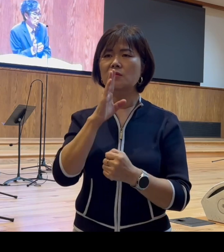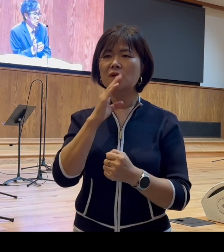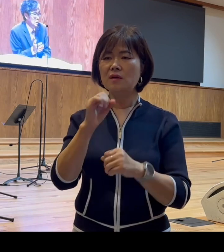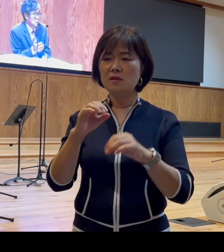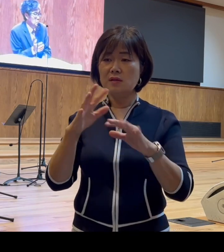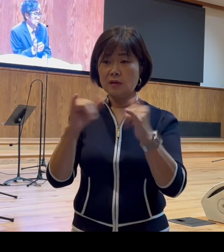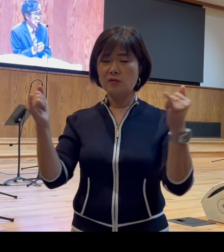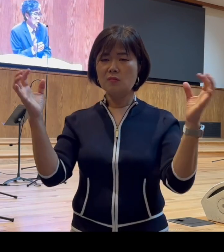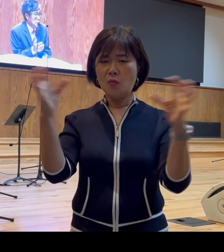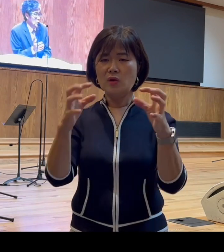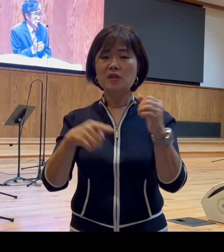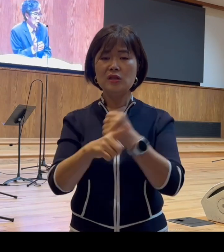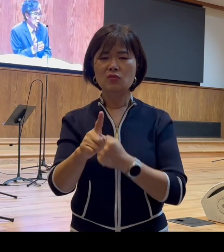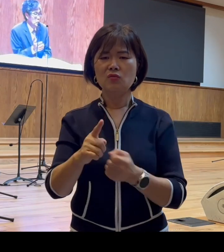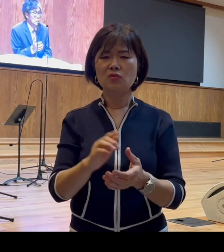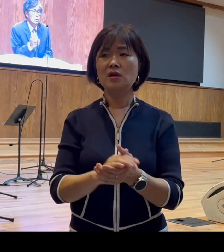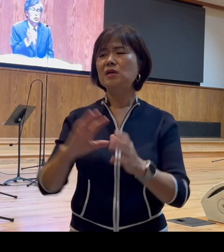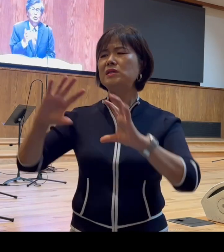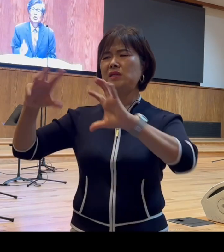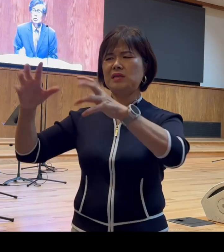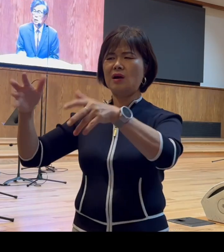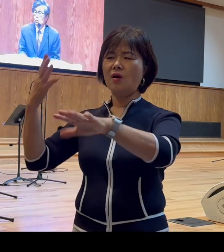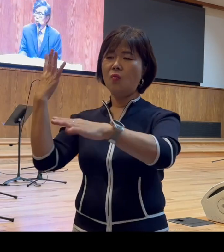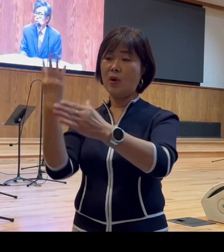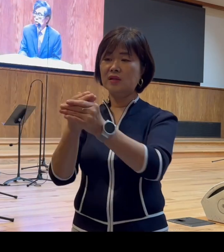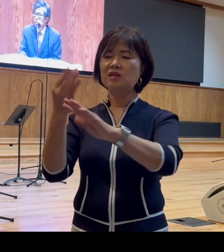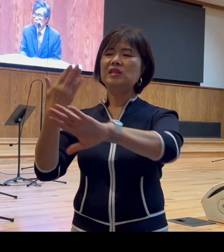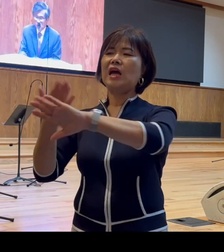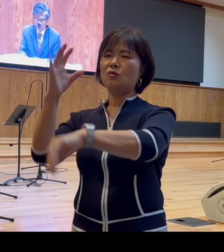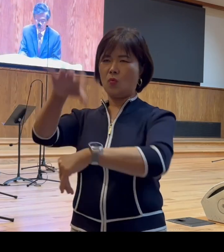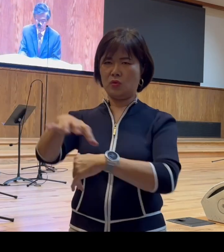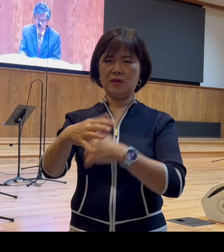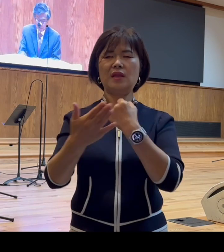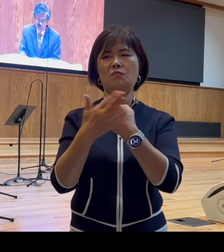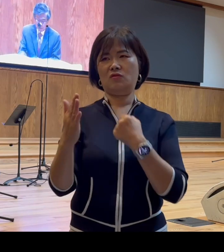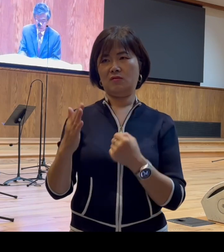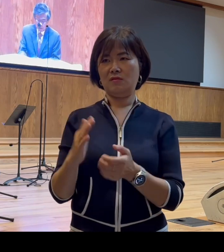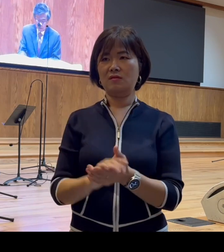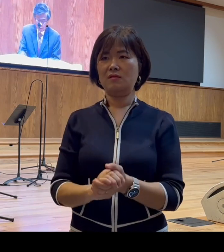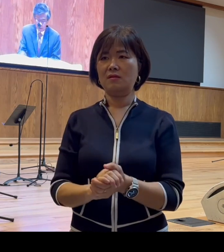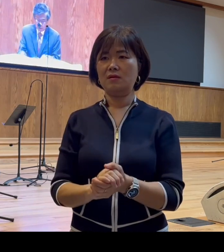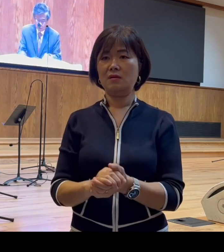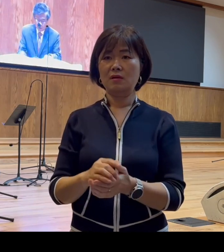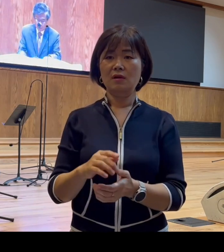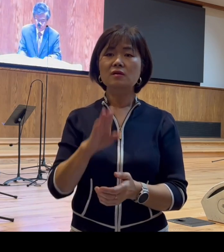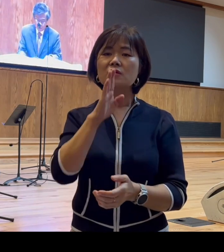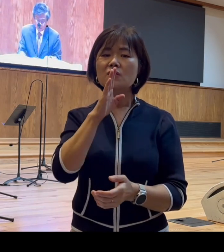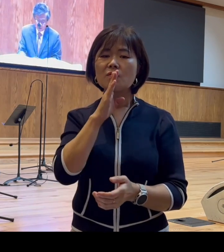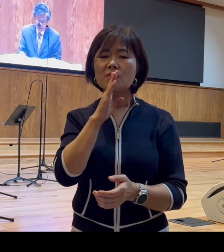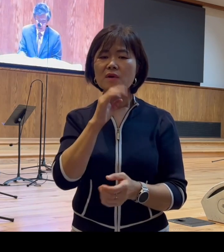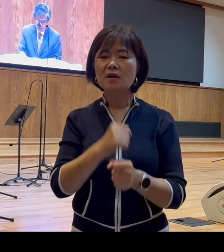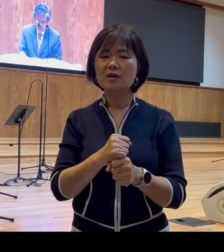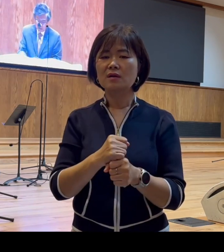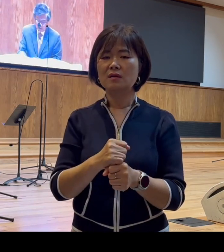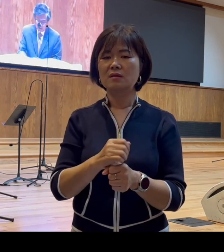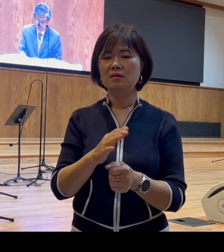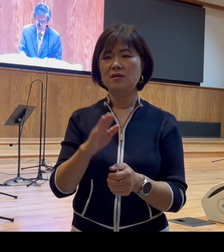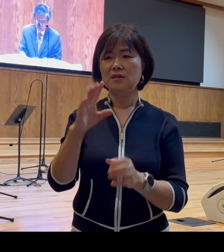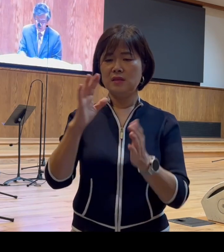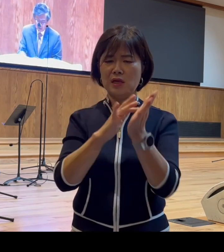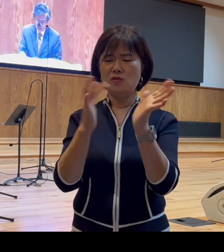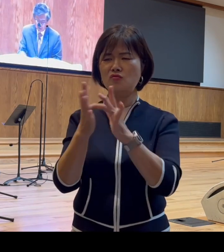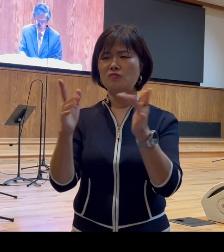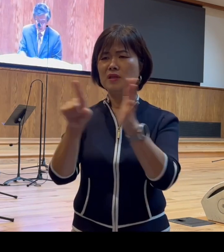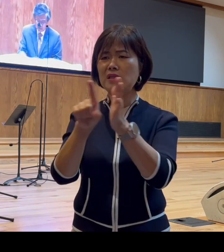있는 곳이 됐냐? 세상과 전혀 다른 곳이었기 때문입니다. 노예 제도가 엄전하는 시대에